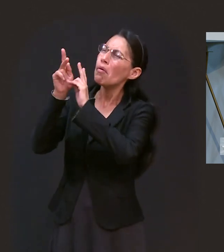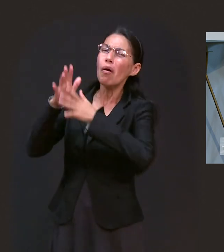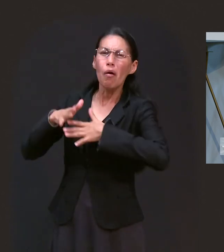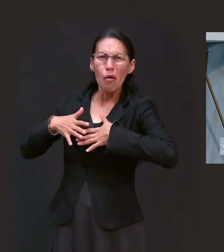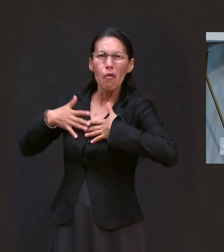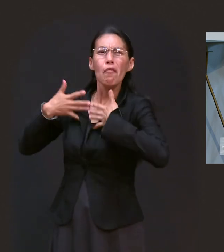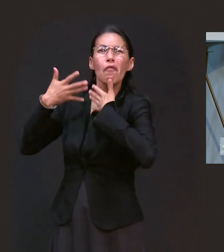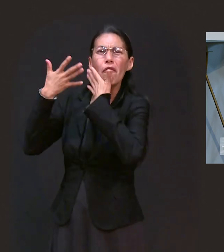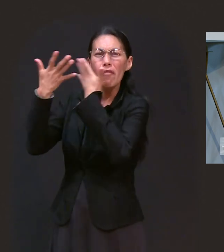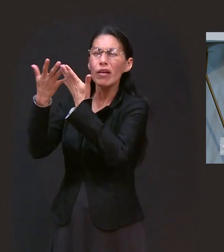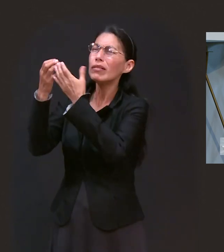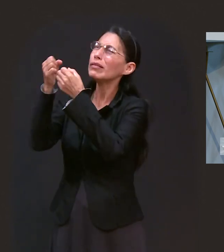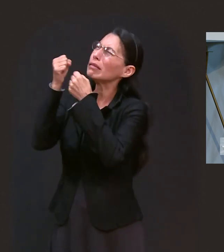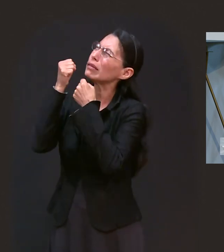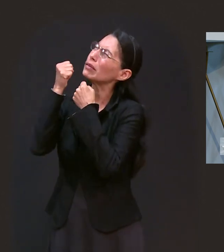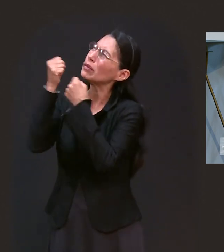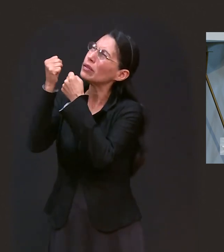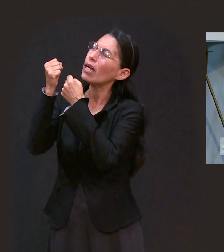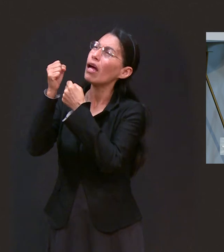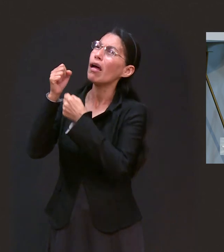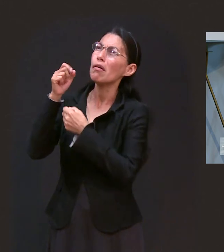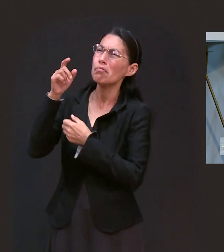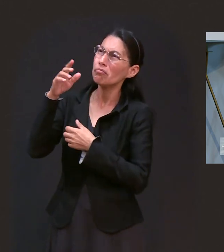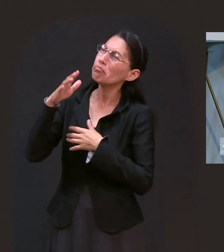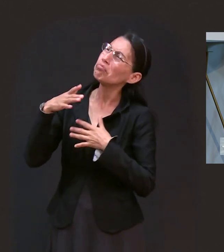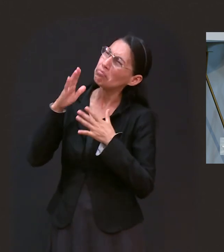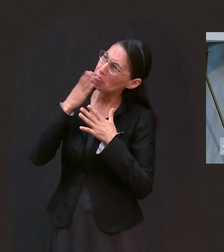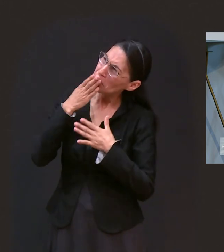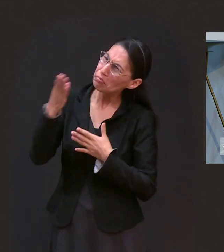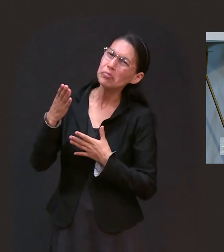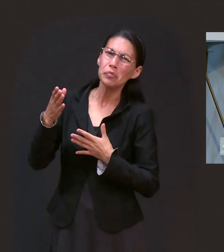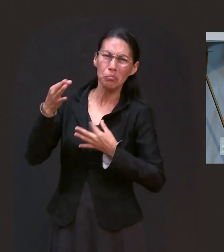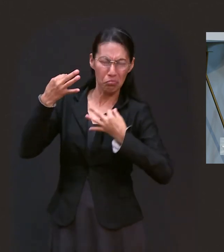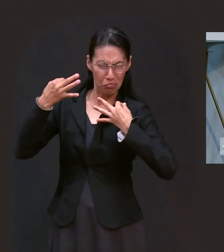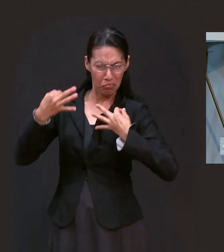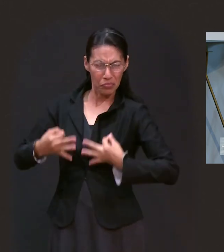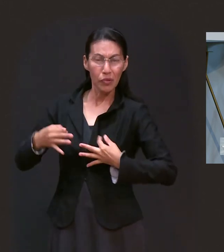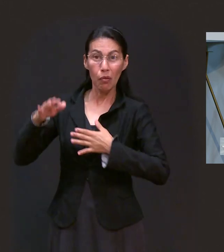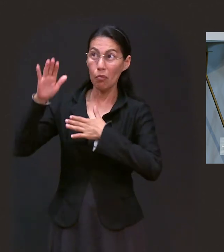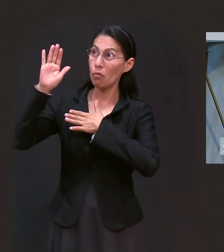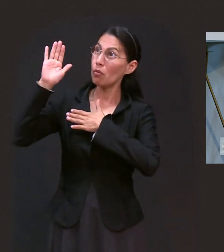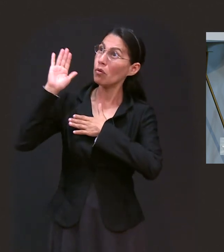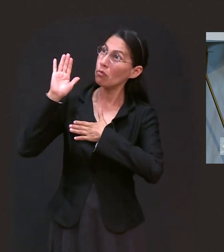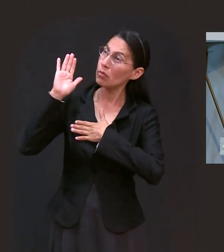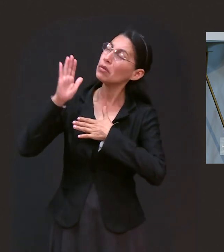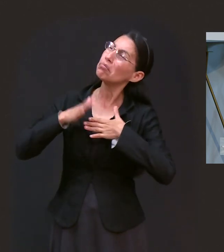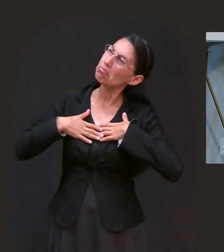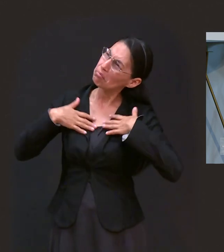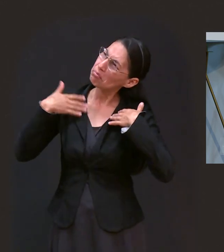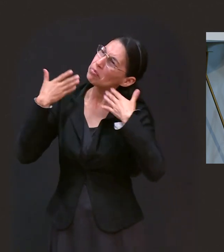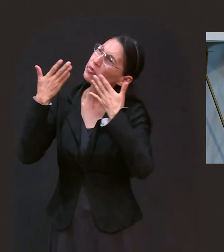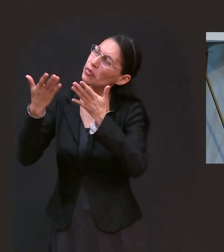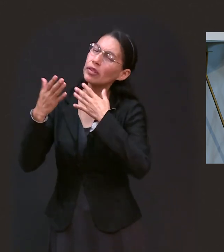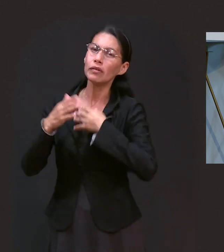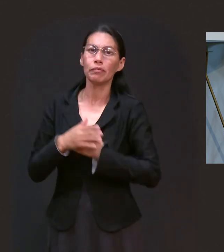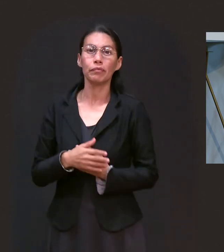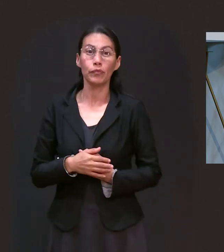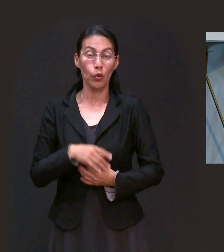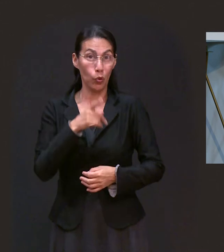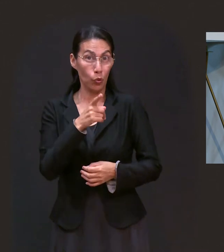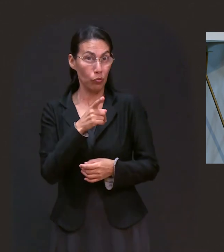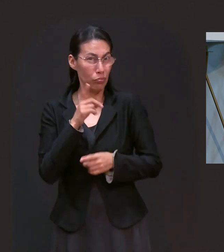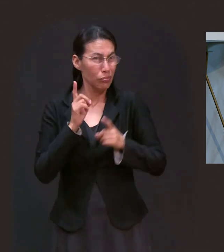confianza con seguridad en sus promesas así que no tengas dudas